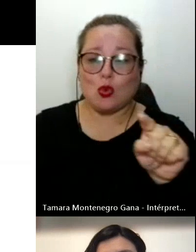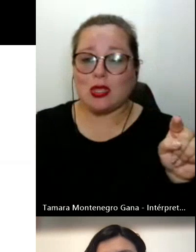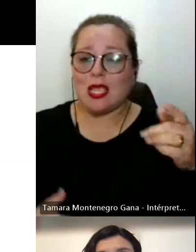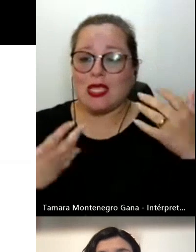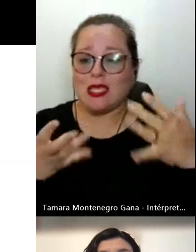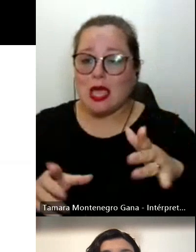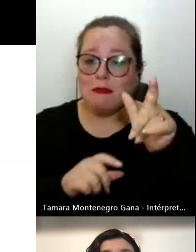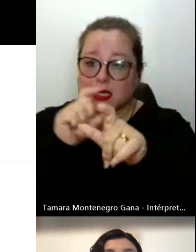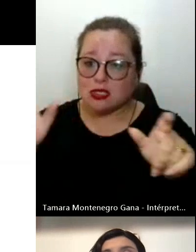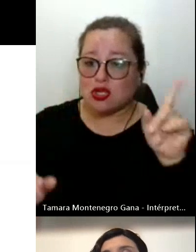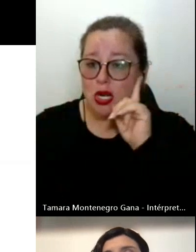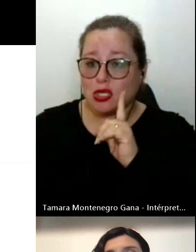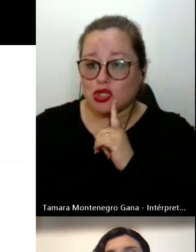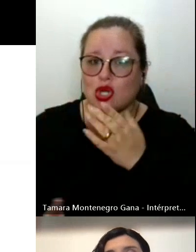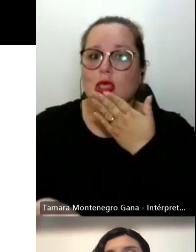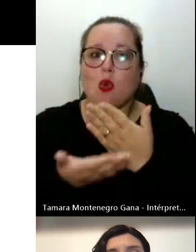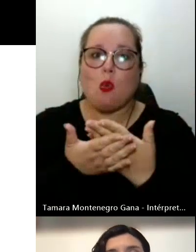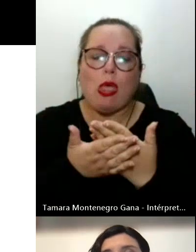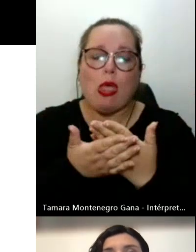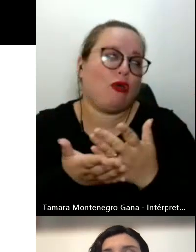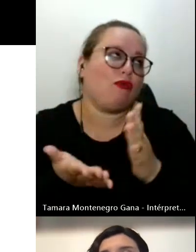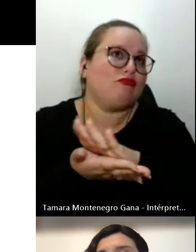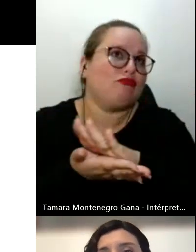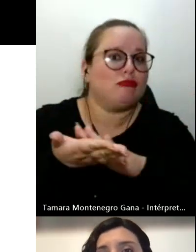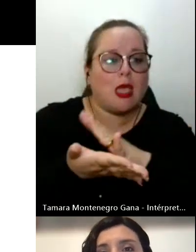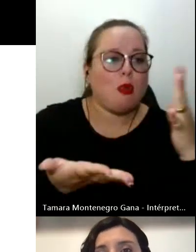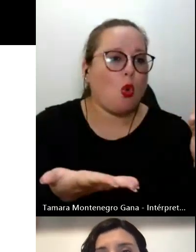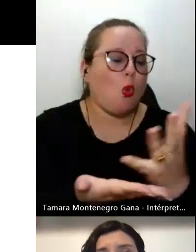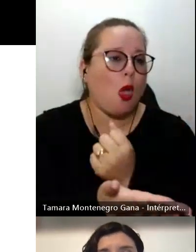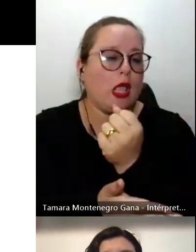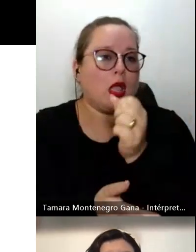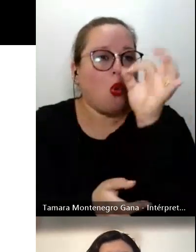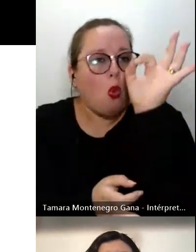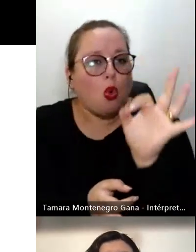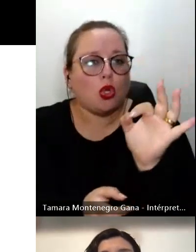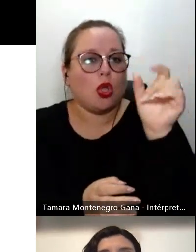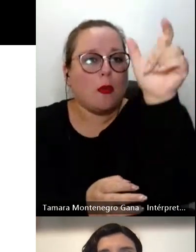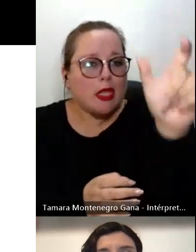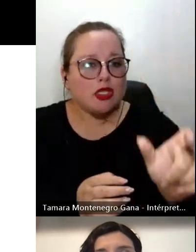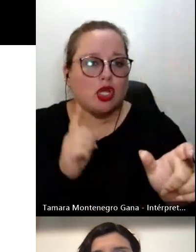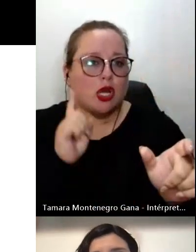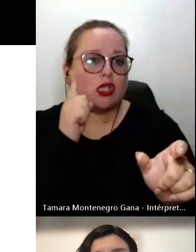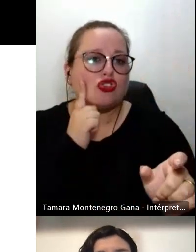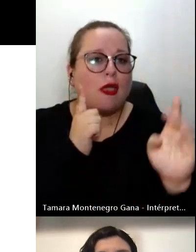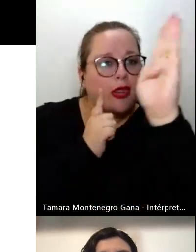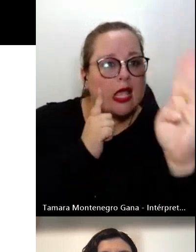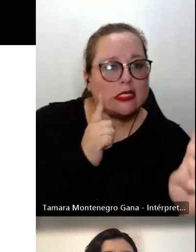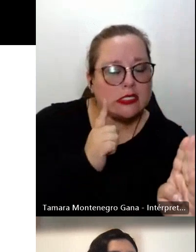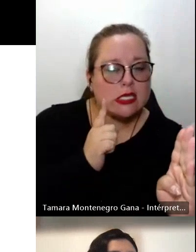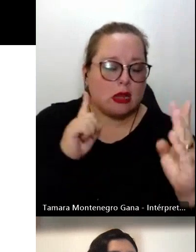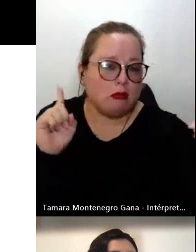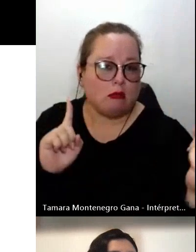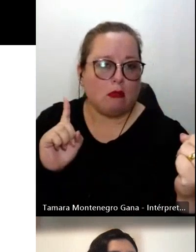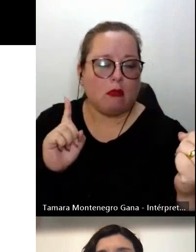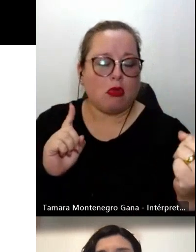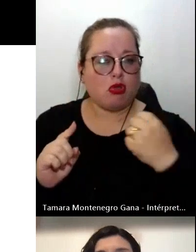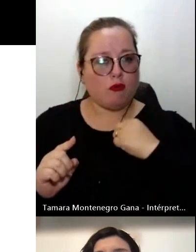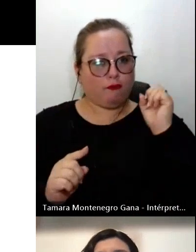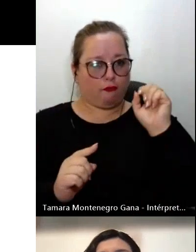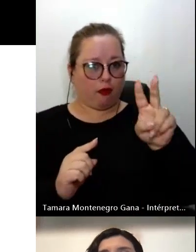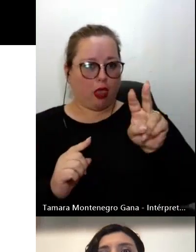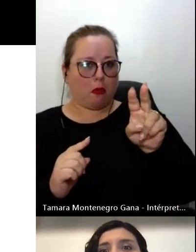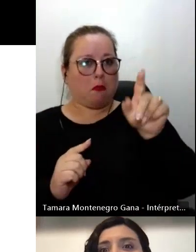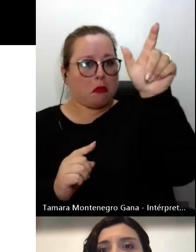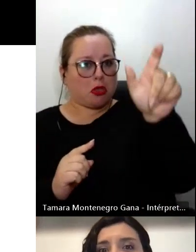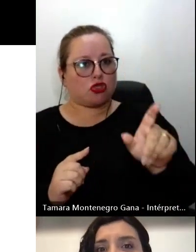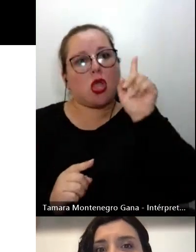personas sordas encontrar en la calle a una persona sorda de Brasil, darse cuenta que es una persona sorda